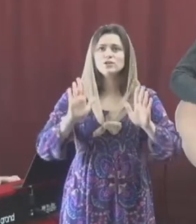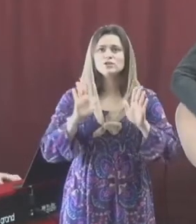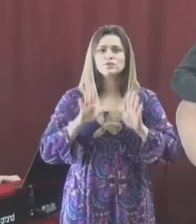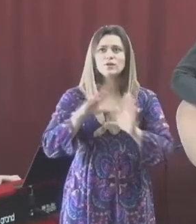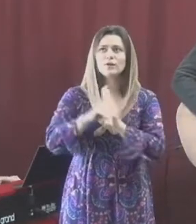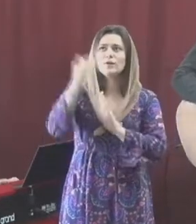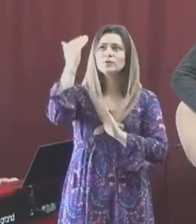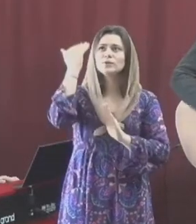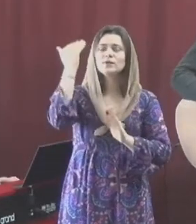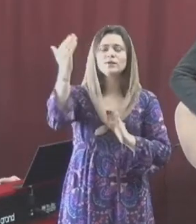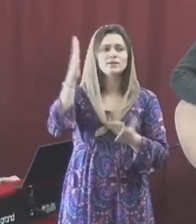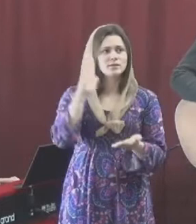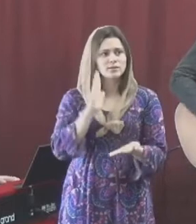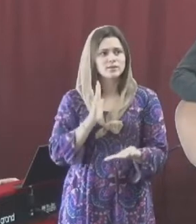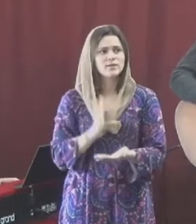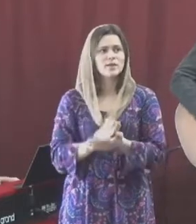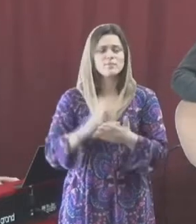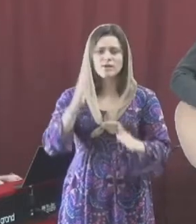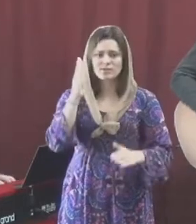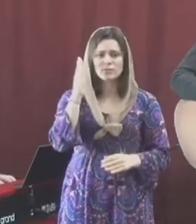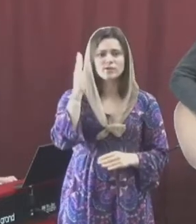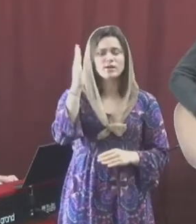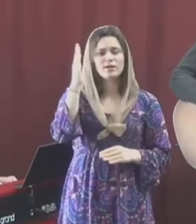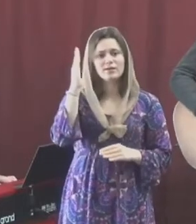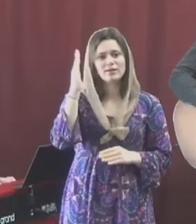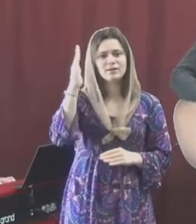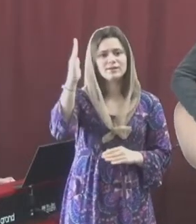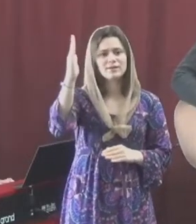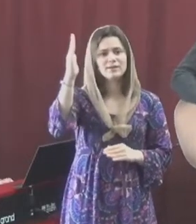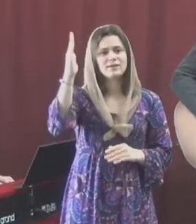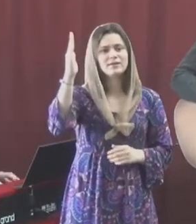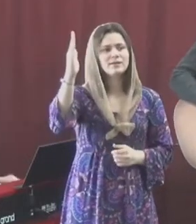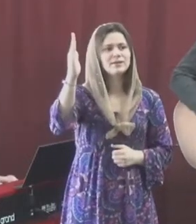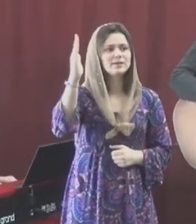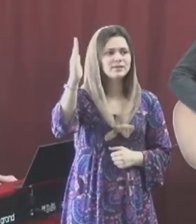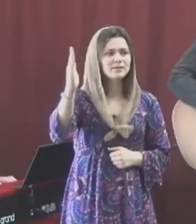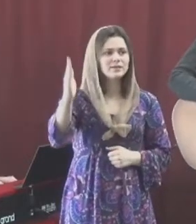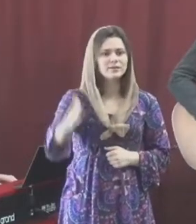і лише в ньому є майбуття.